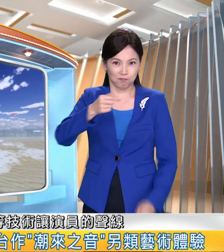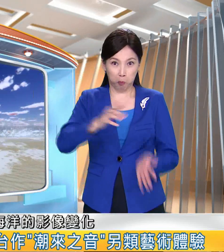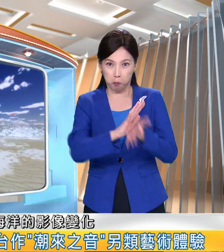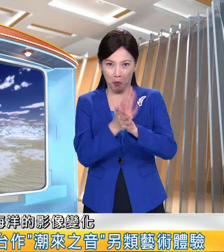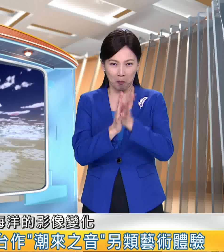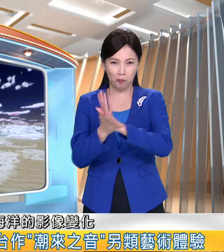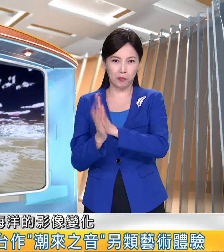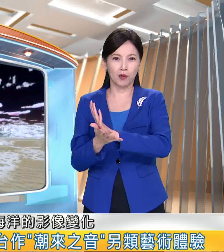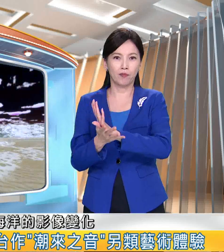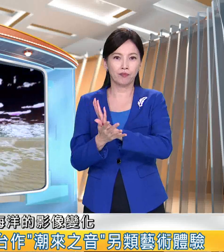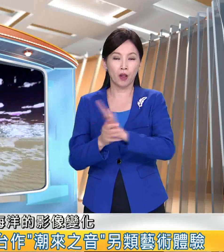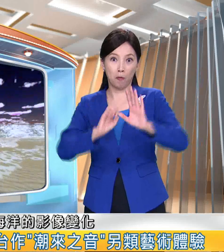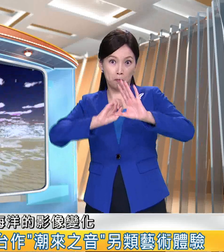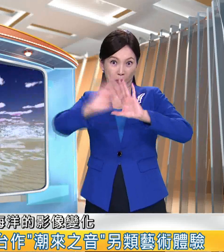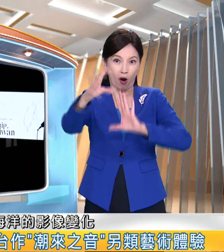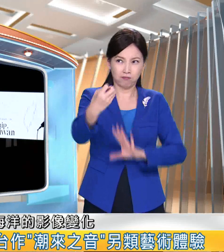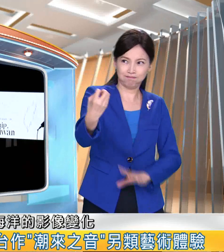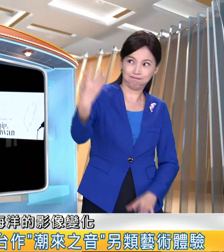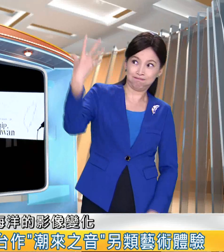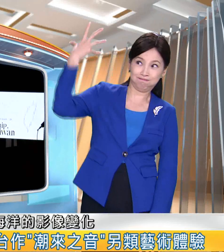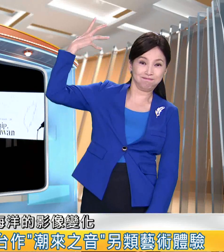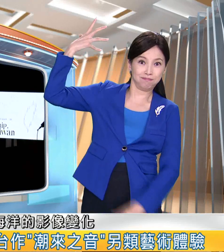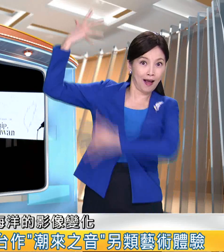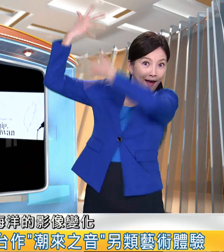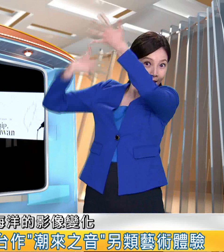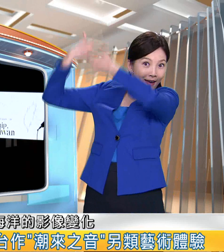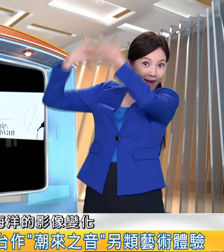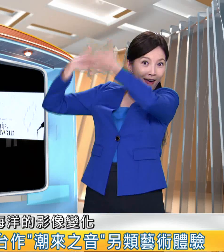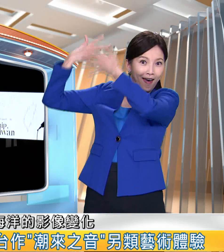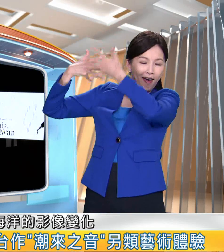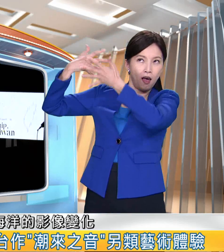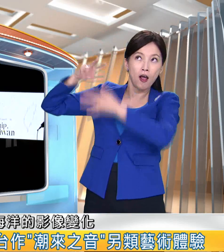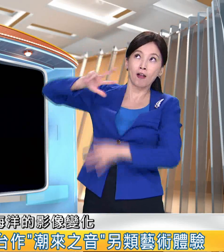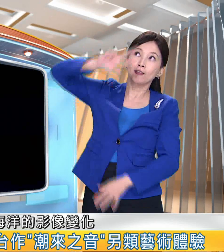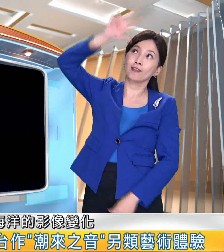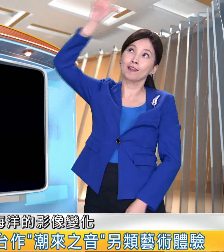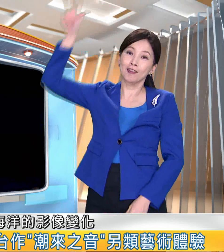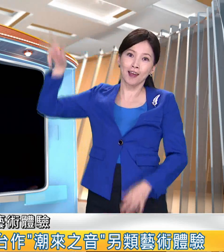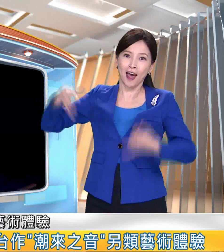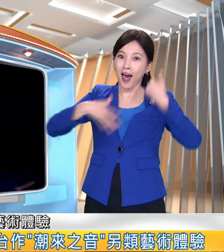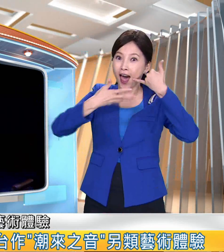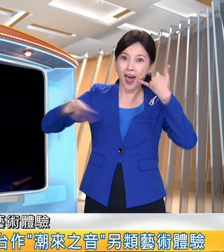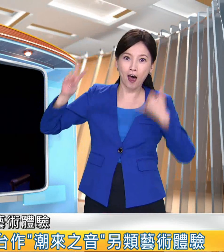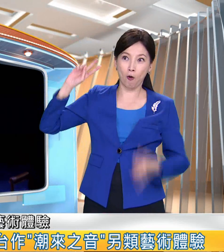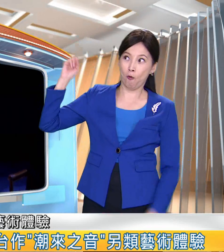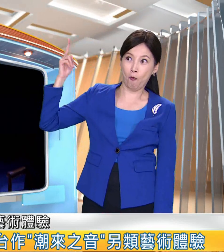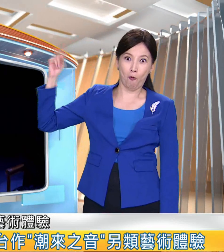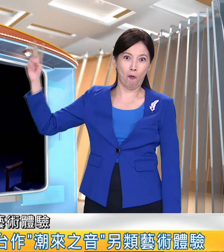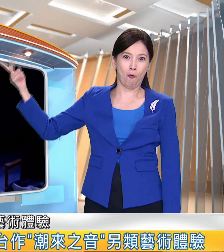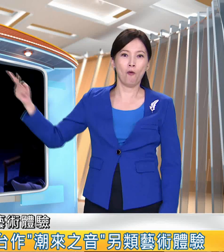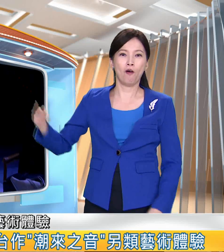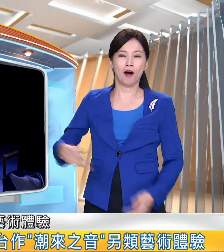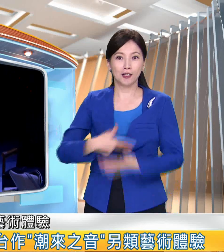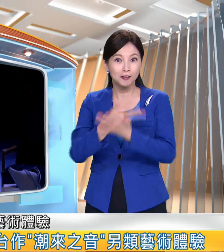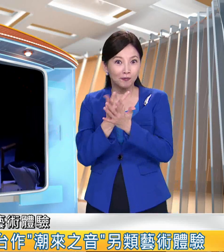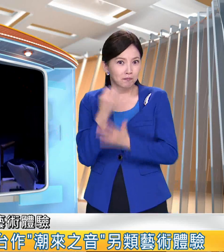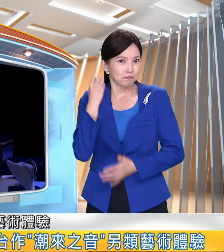变成天空、海洋的影像变化，带来全新的艺术体验。